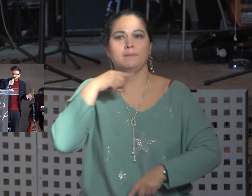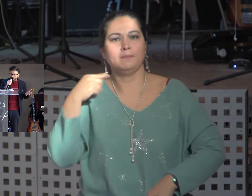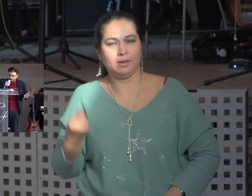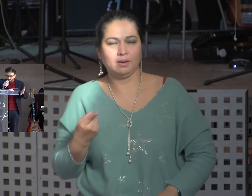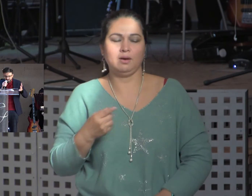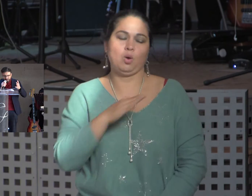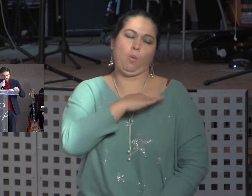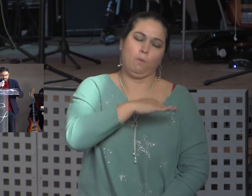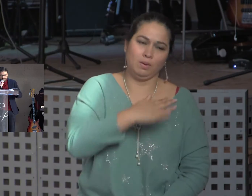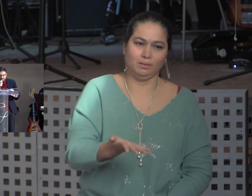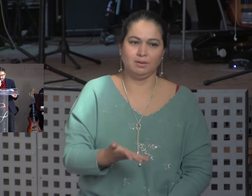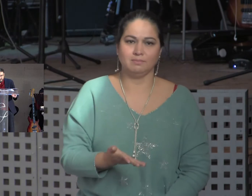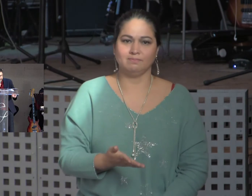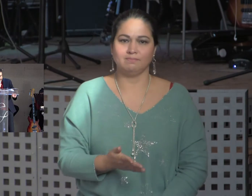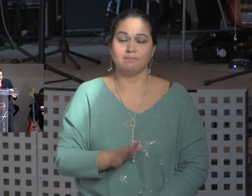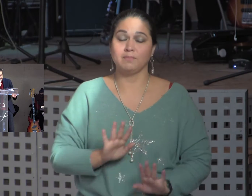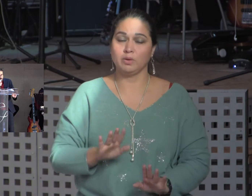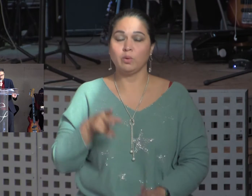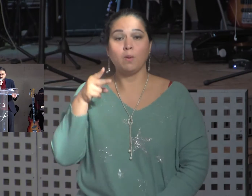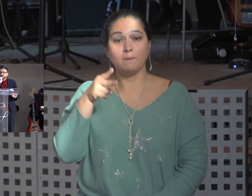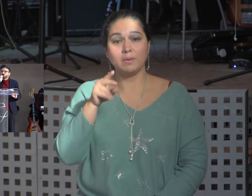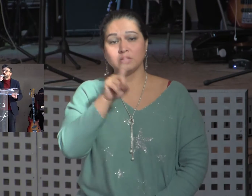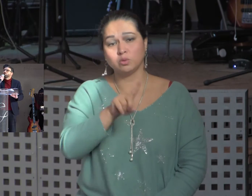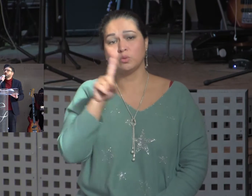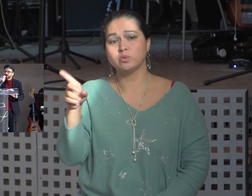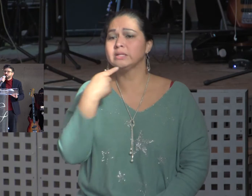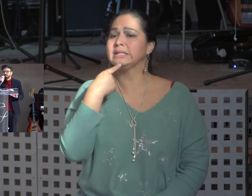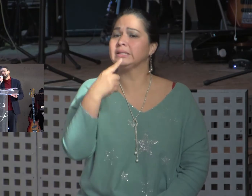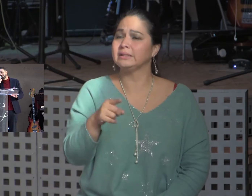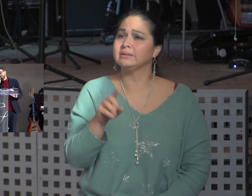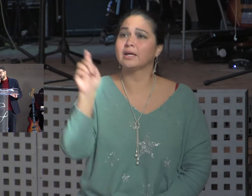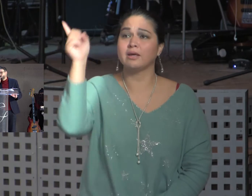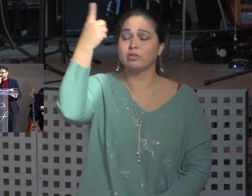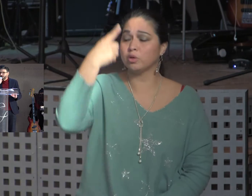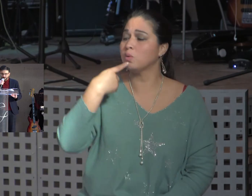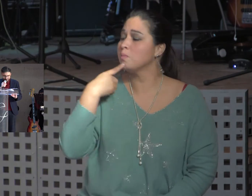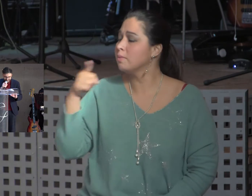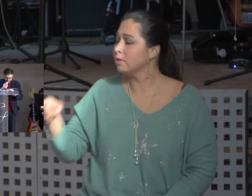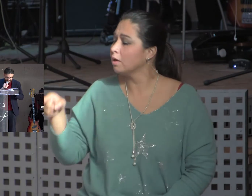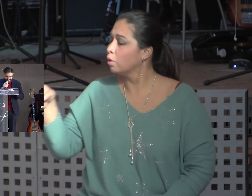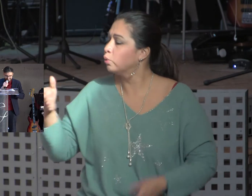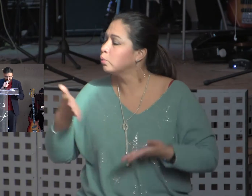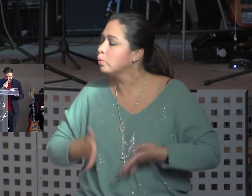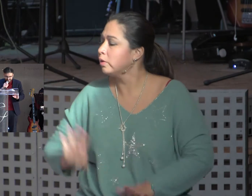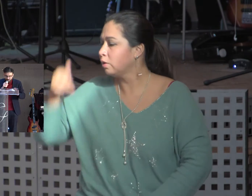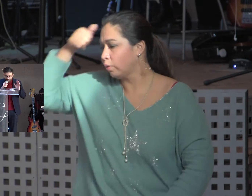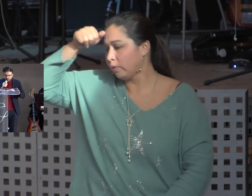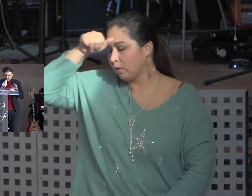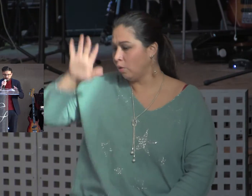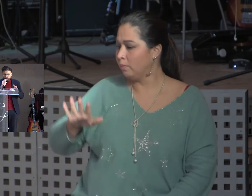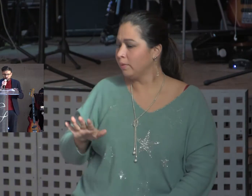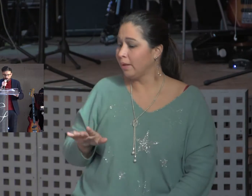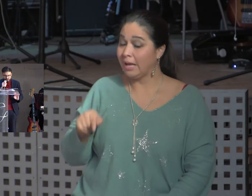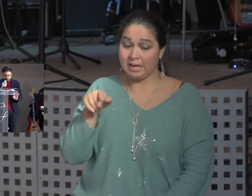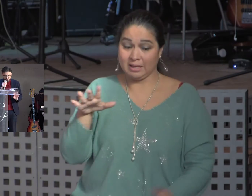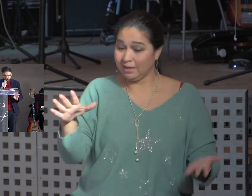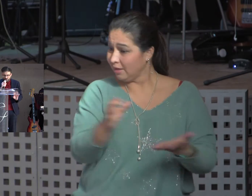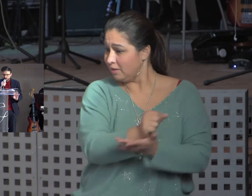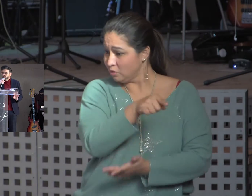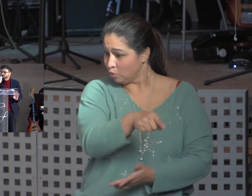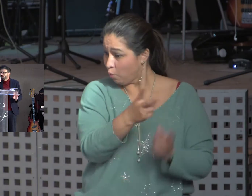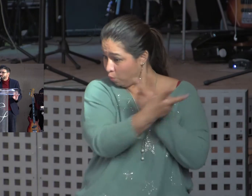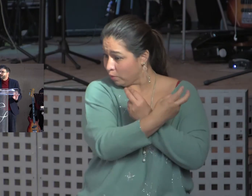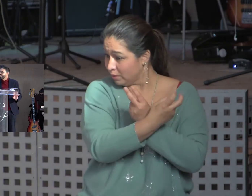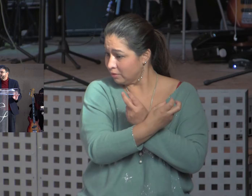El verso 11 dice: me dijo luego, hijo de hombre, todos estos